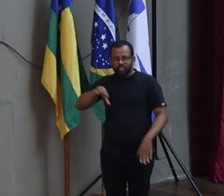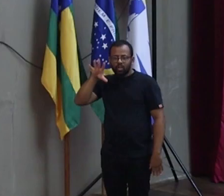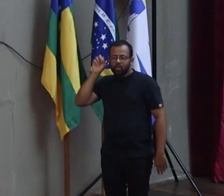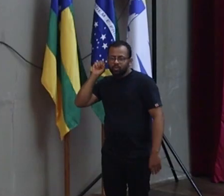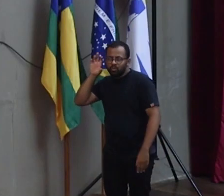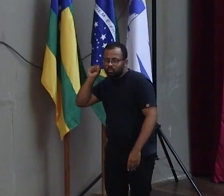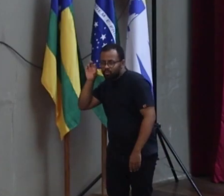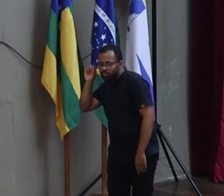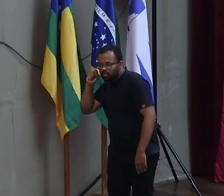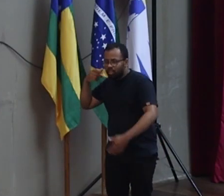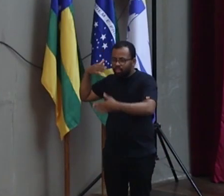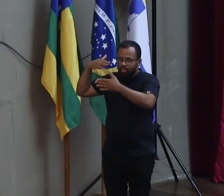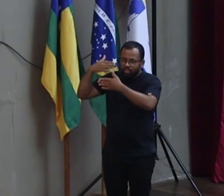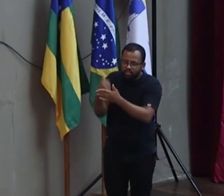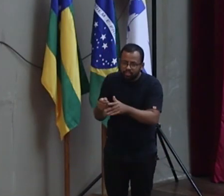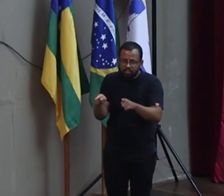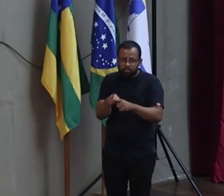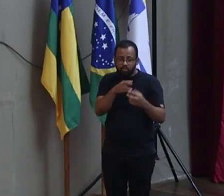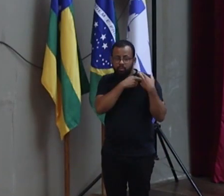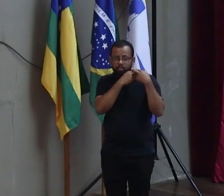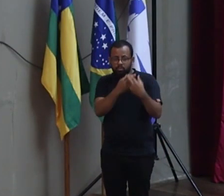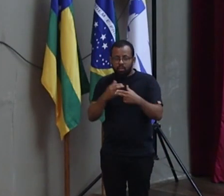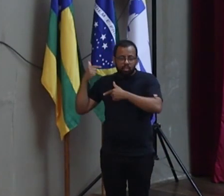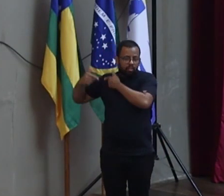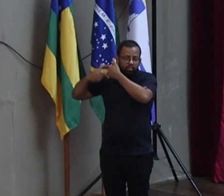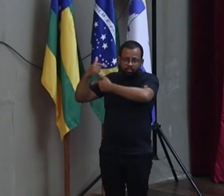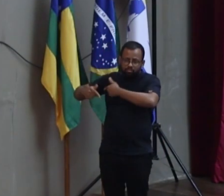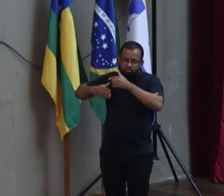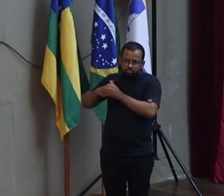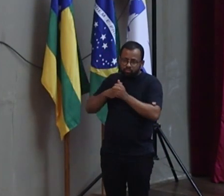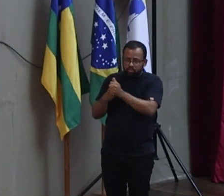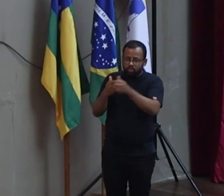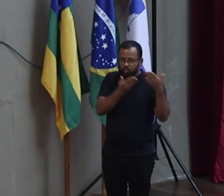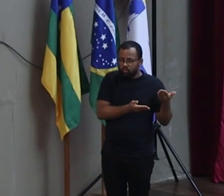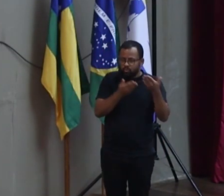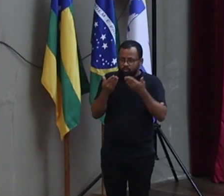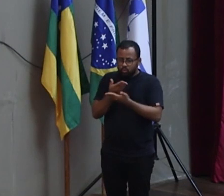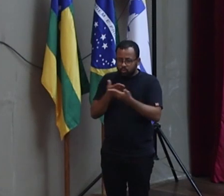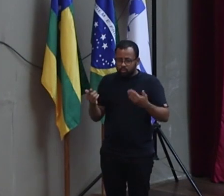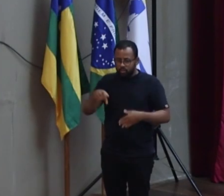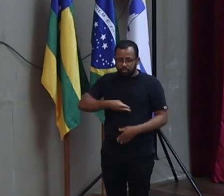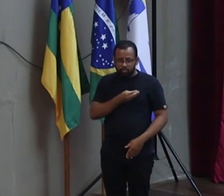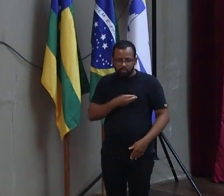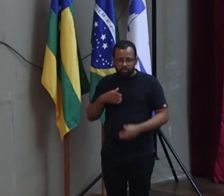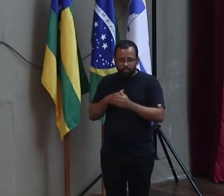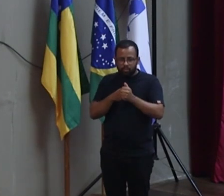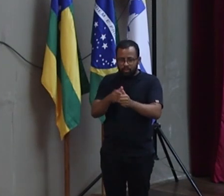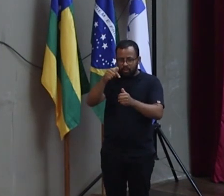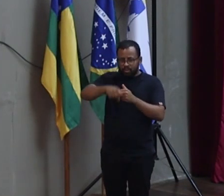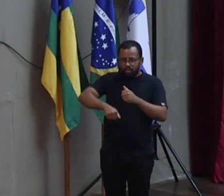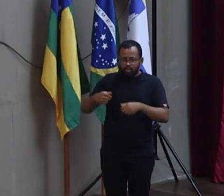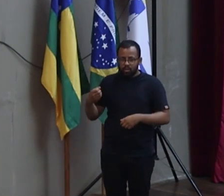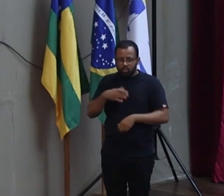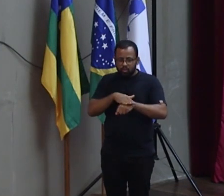escuta atenta às trajetórias e com esse compromisso com as gerações que seguem, que convido todos e todas aqui, né, a acompanhar, então,